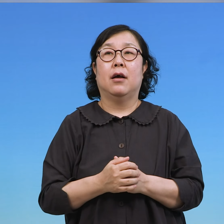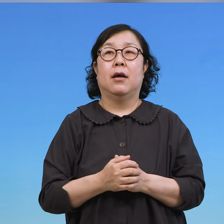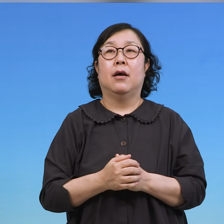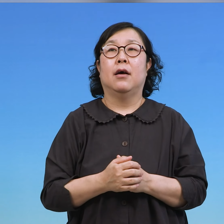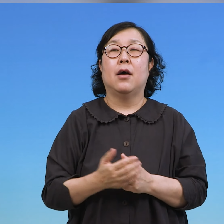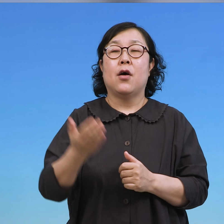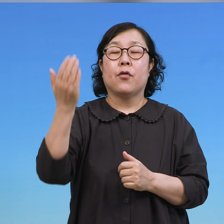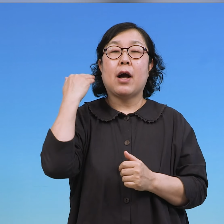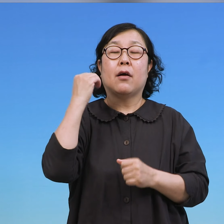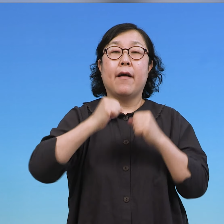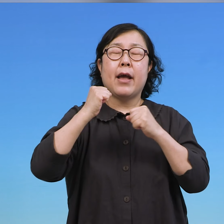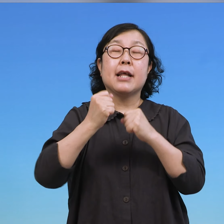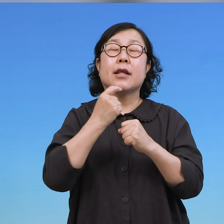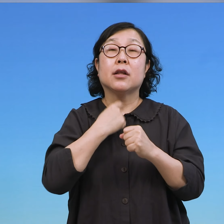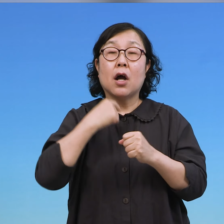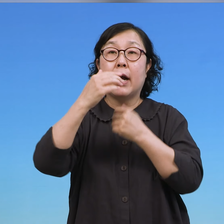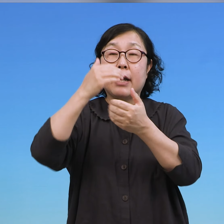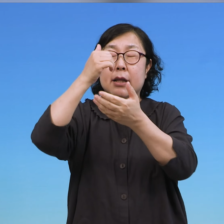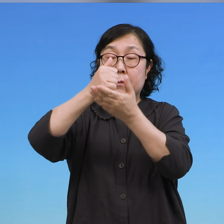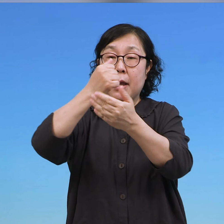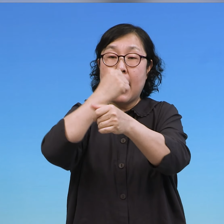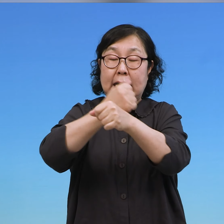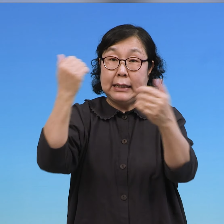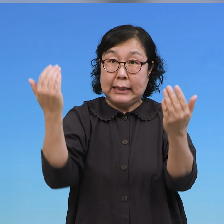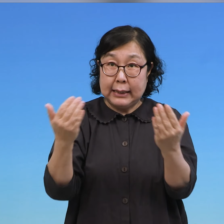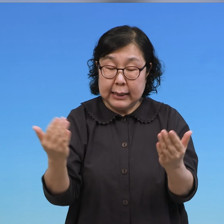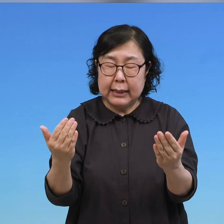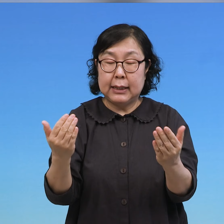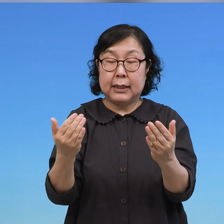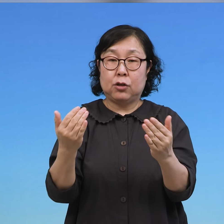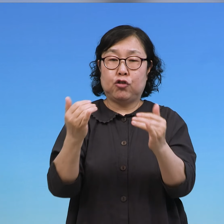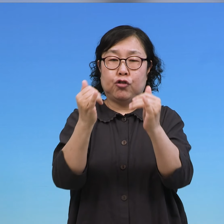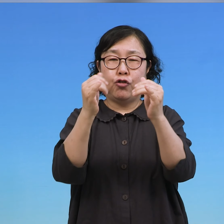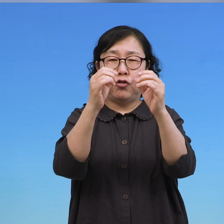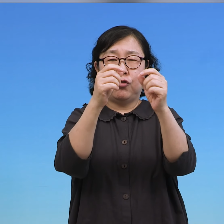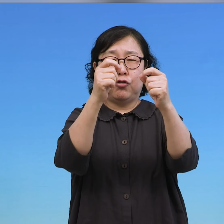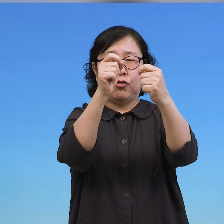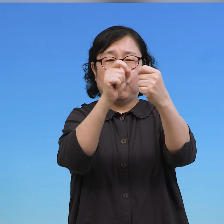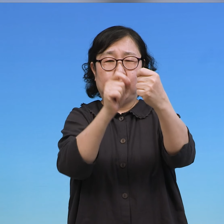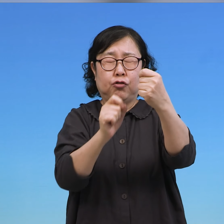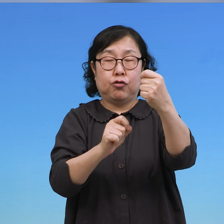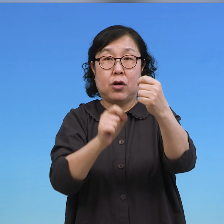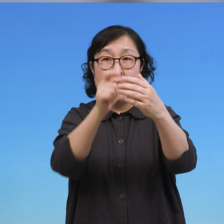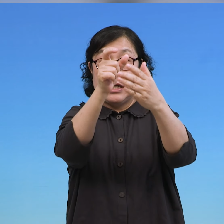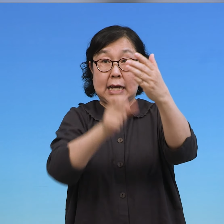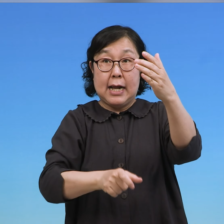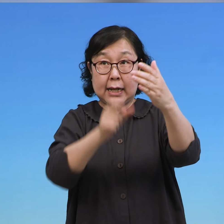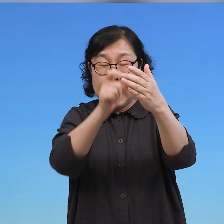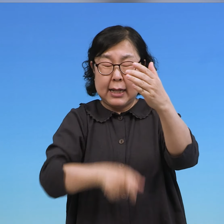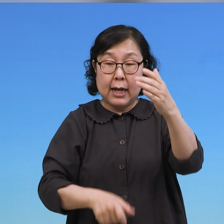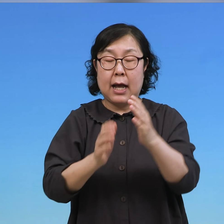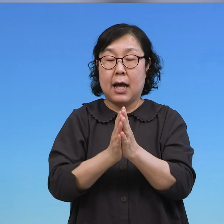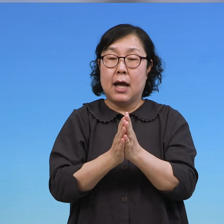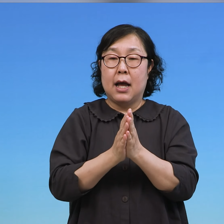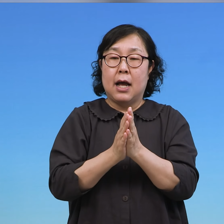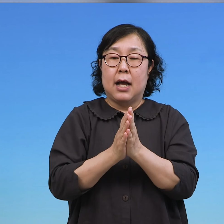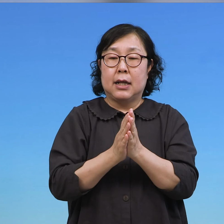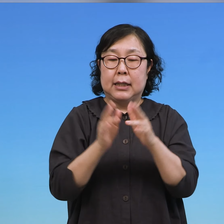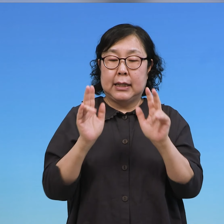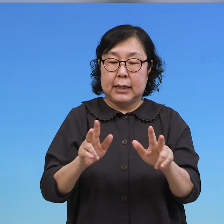여러분, 과거에 있었던 하나님 하신 일을 쭉 열거하다가 전반부 맨 마지막에 나와서 표현하는 시제는 현재인